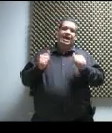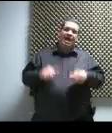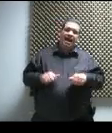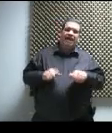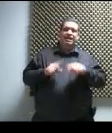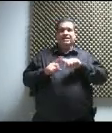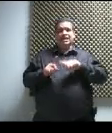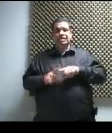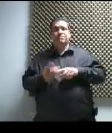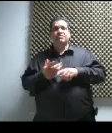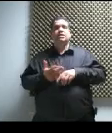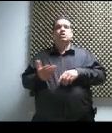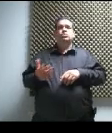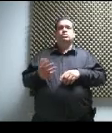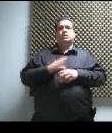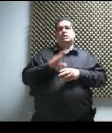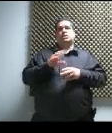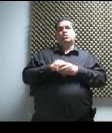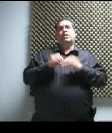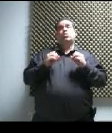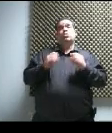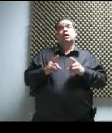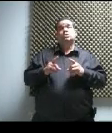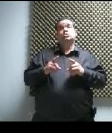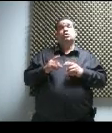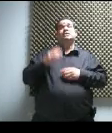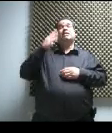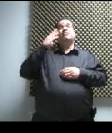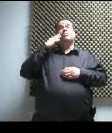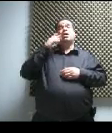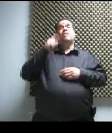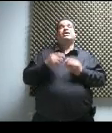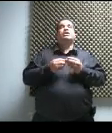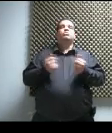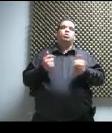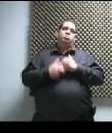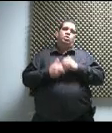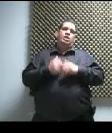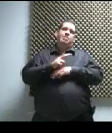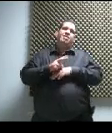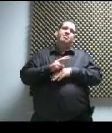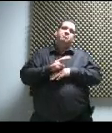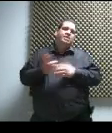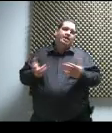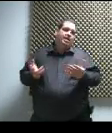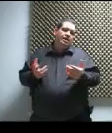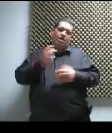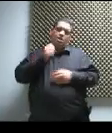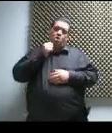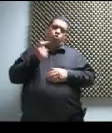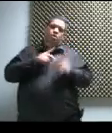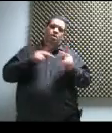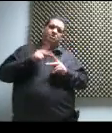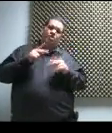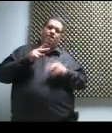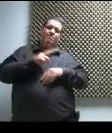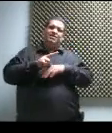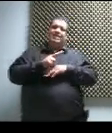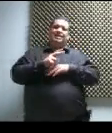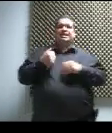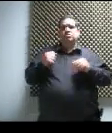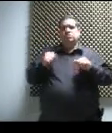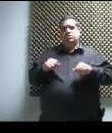distintas facetas dentro de la educación. Y entendíamos que había que resolverle un problema en Vieques. O sea, no todo el mundo en Vieques tiene las facilidades